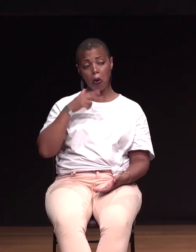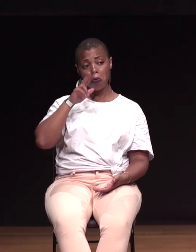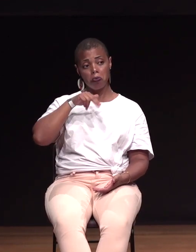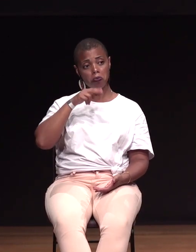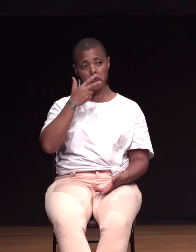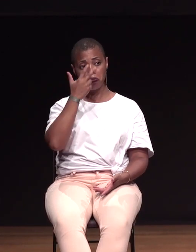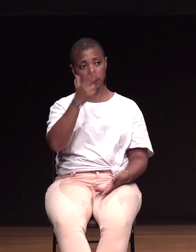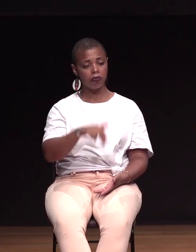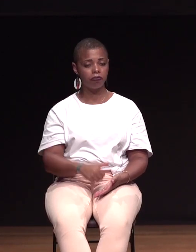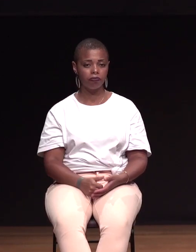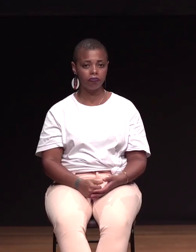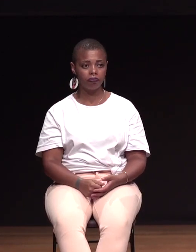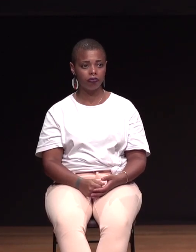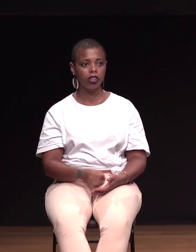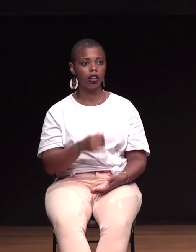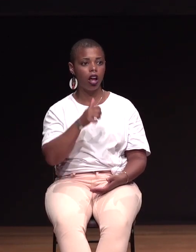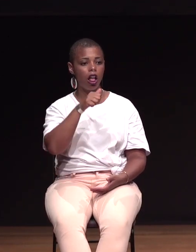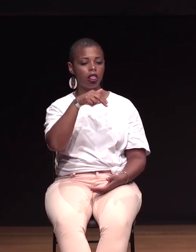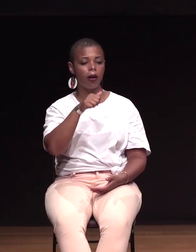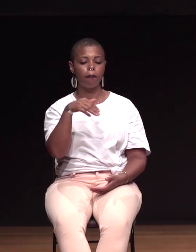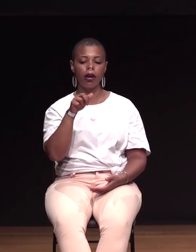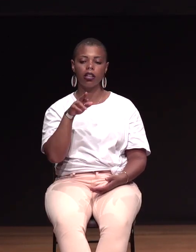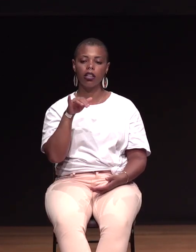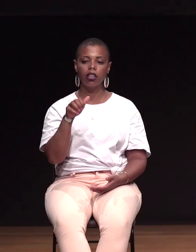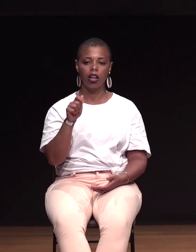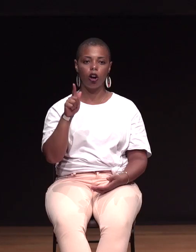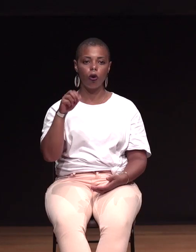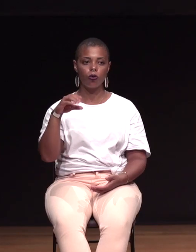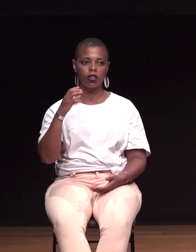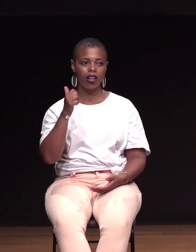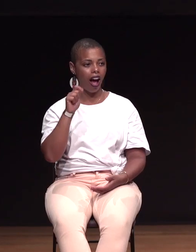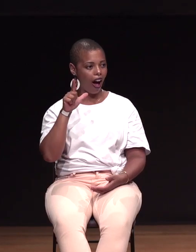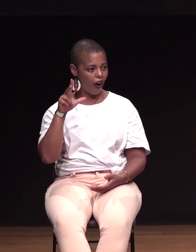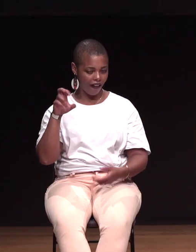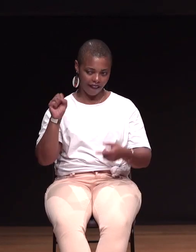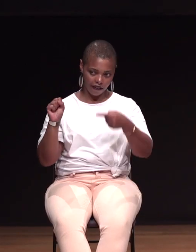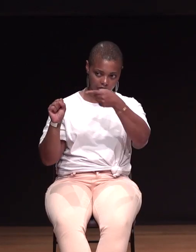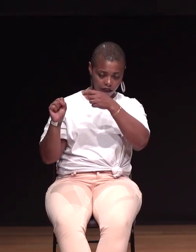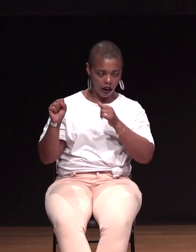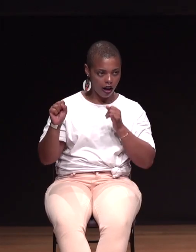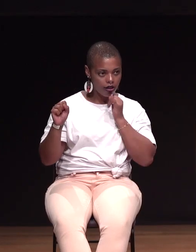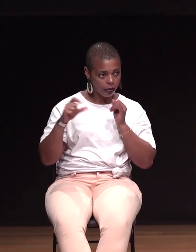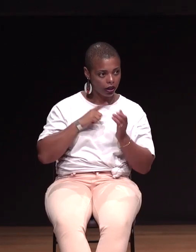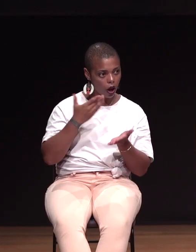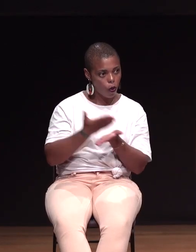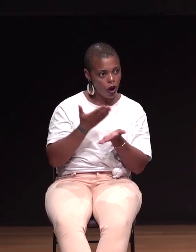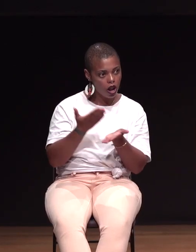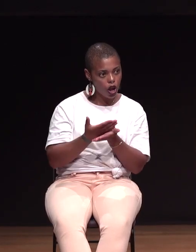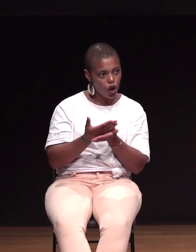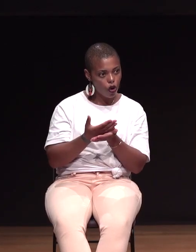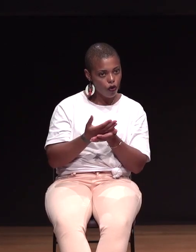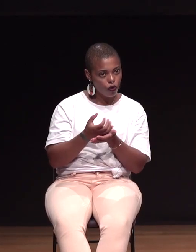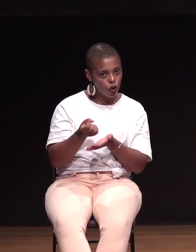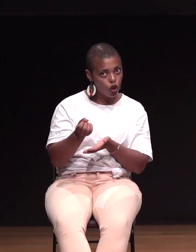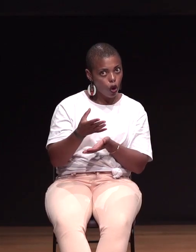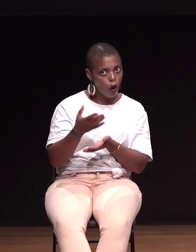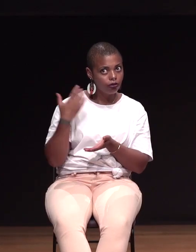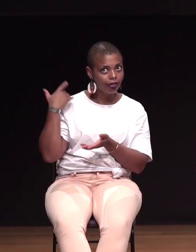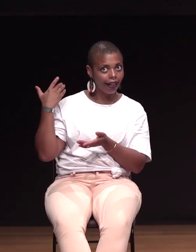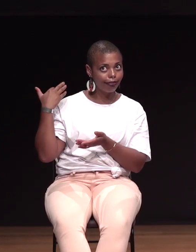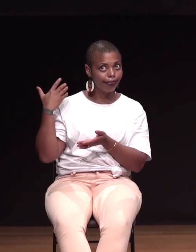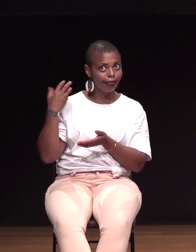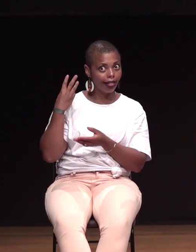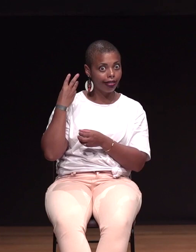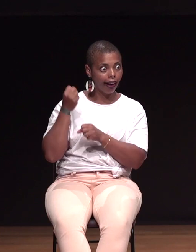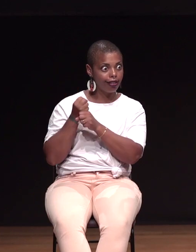ouço. Ana Maria Gonçalves, por exemplo, tem um romance novo que está para sair já tem uns 3 anos,